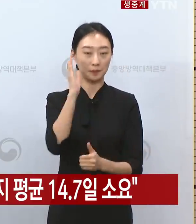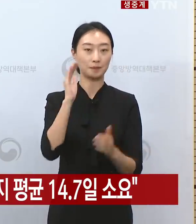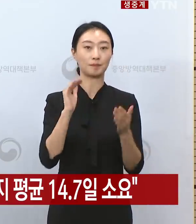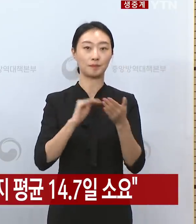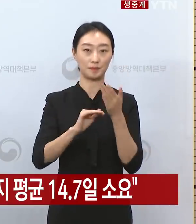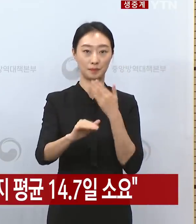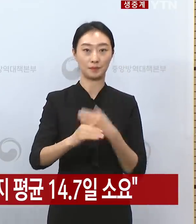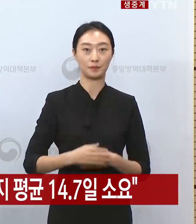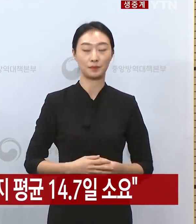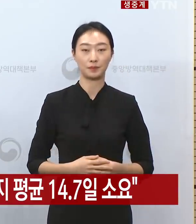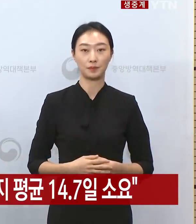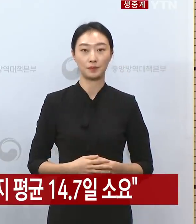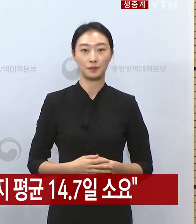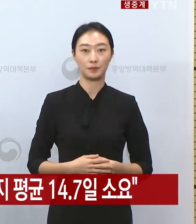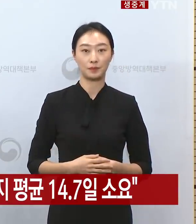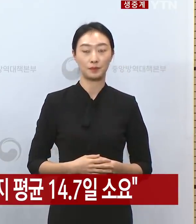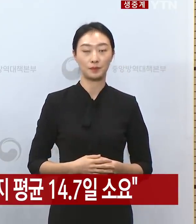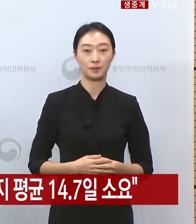되었습니다.